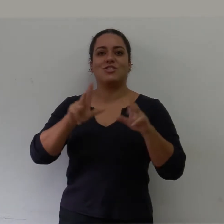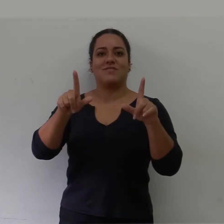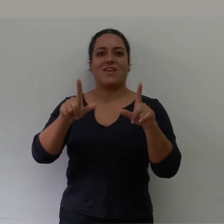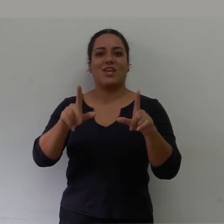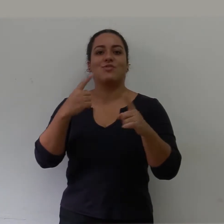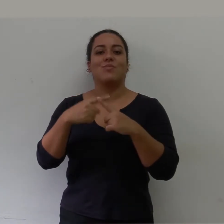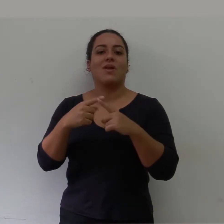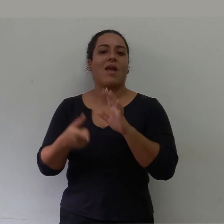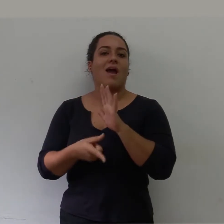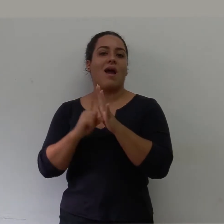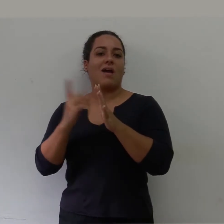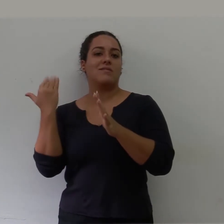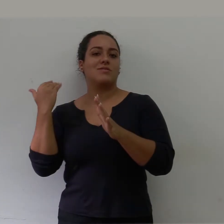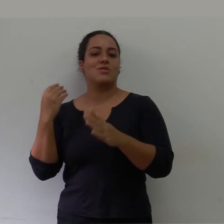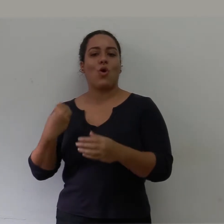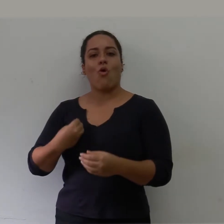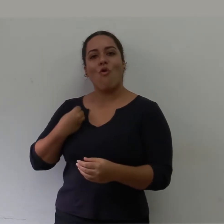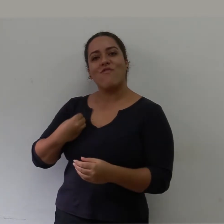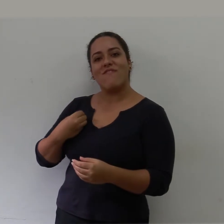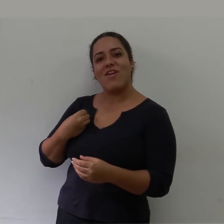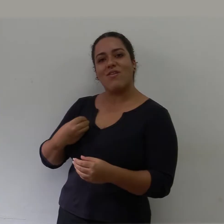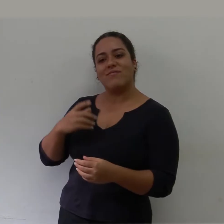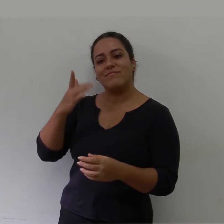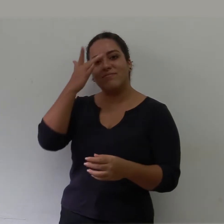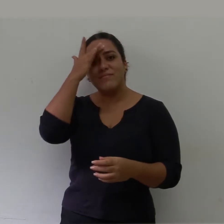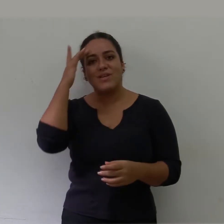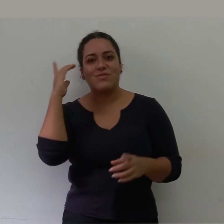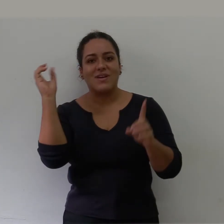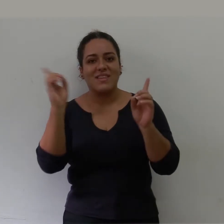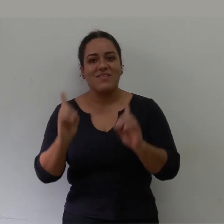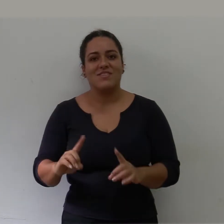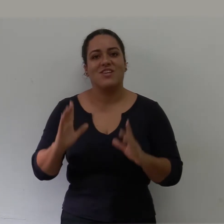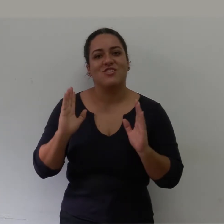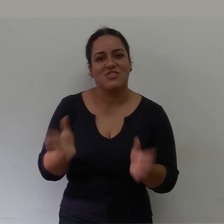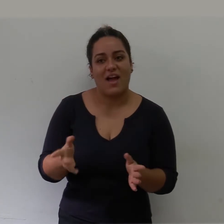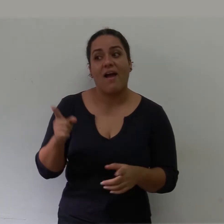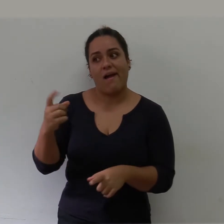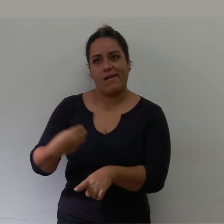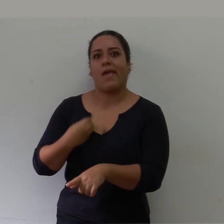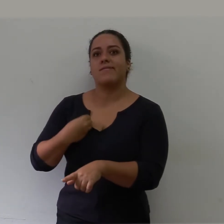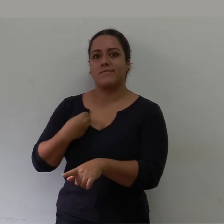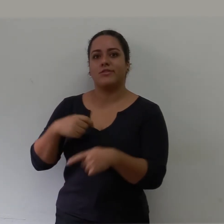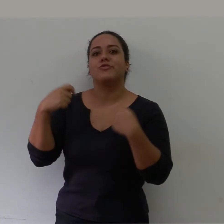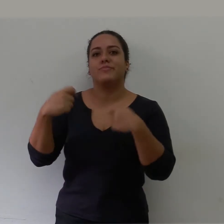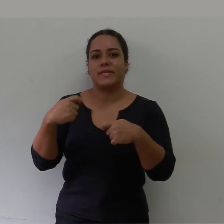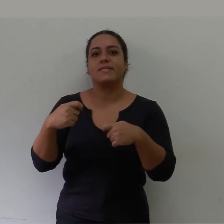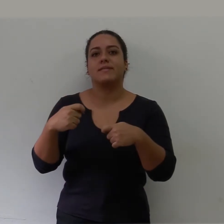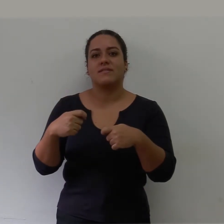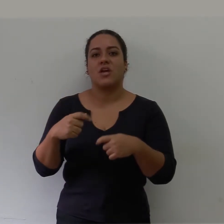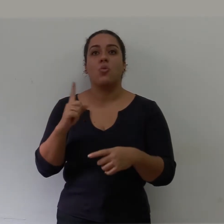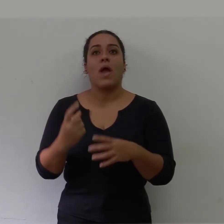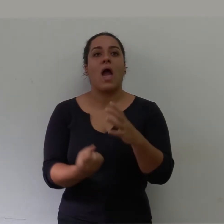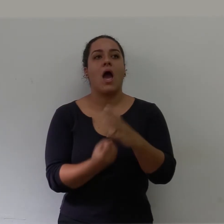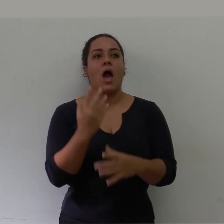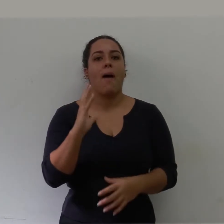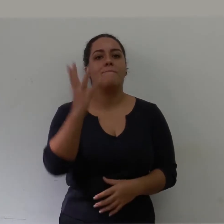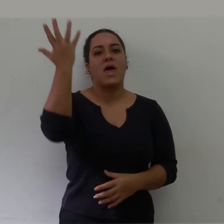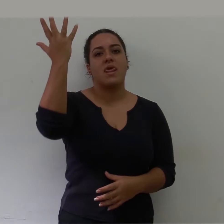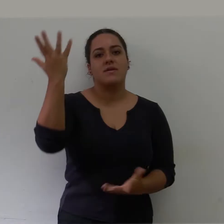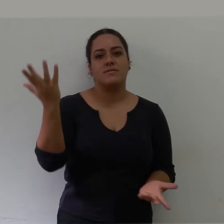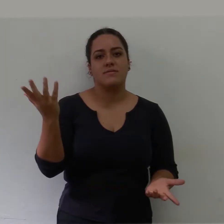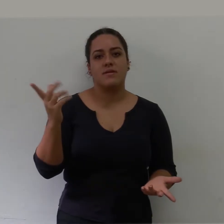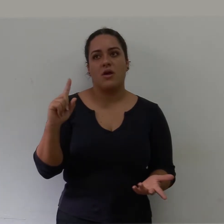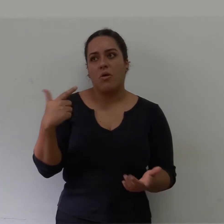na convivência e na percepção de que as pessoas com deficiência existem. Elas não aparecem, não é porque